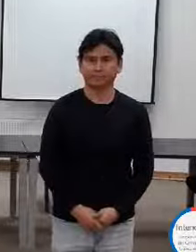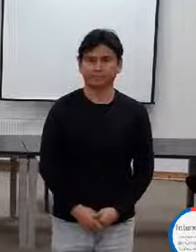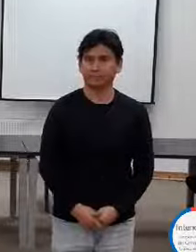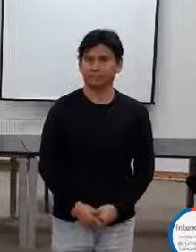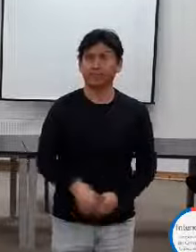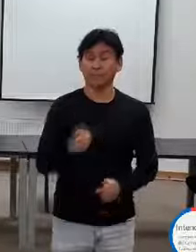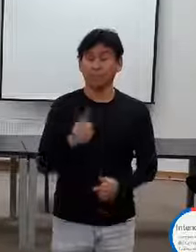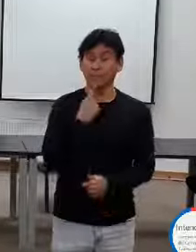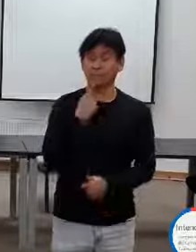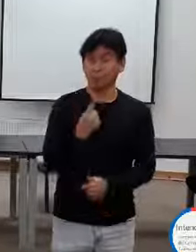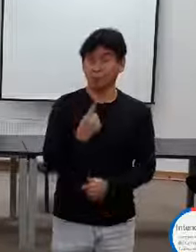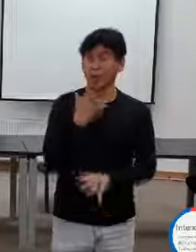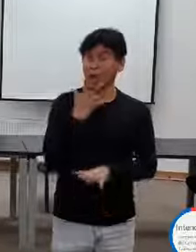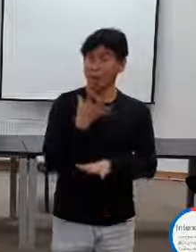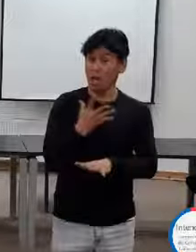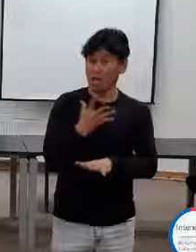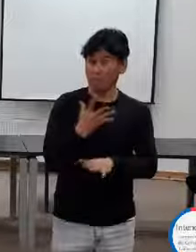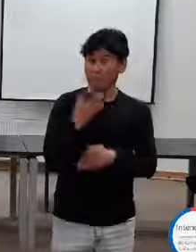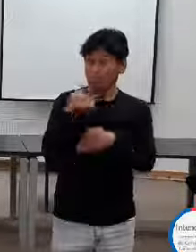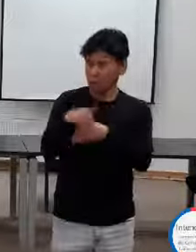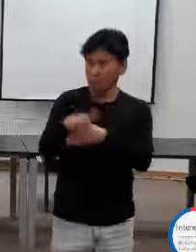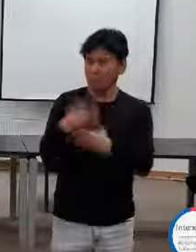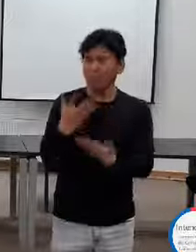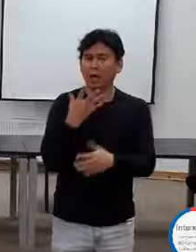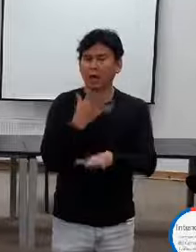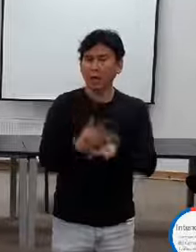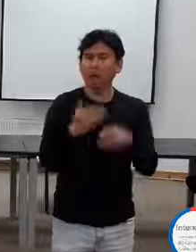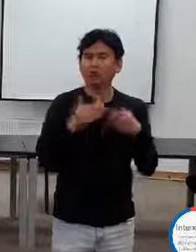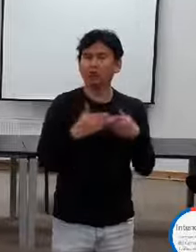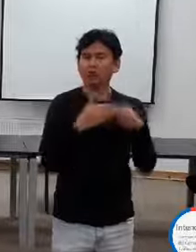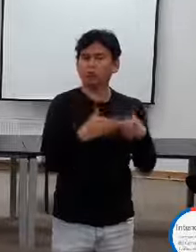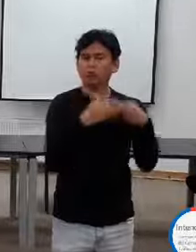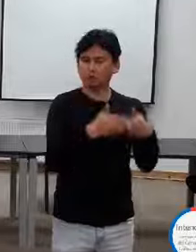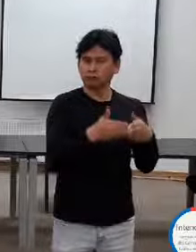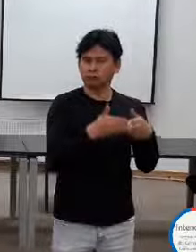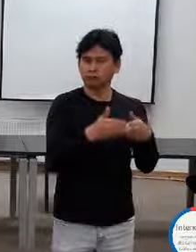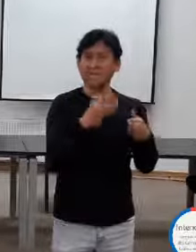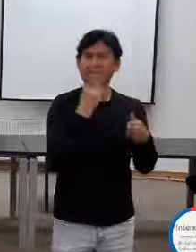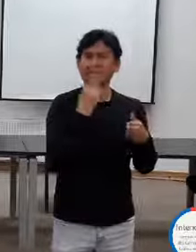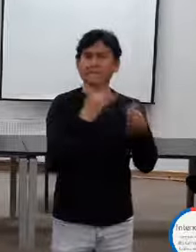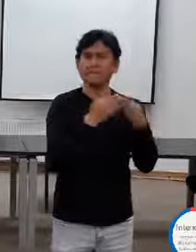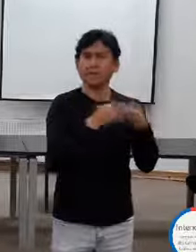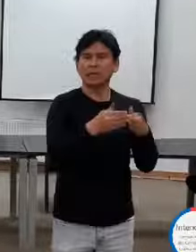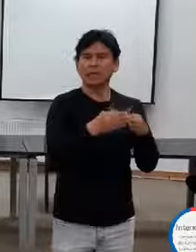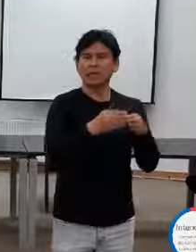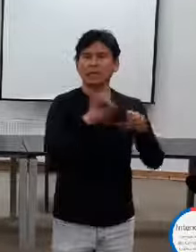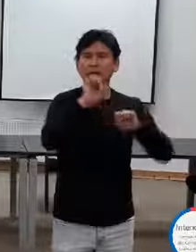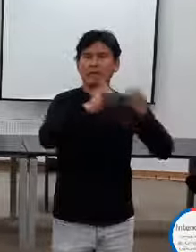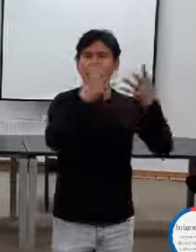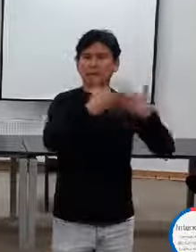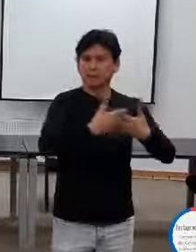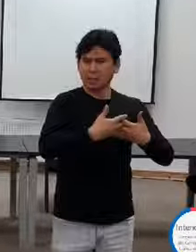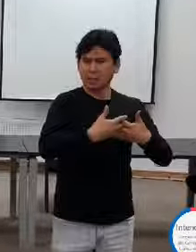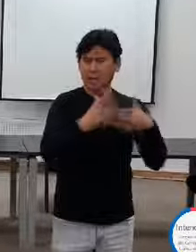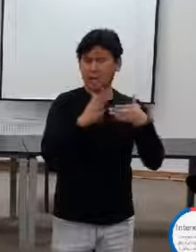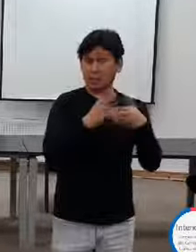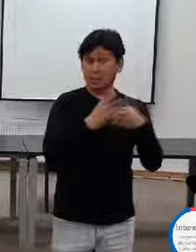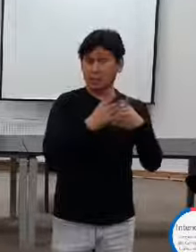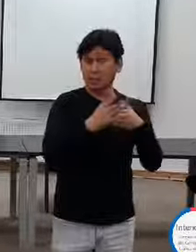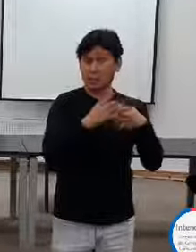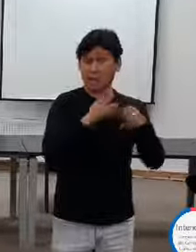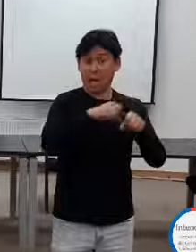Hay un buque, Seremi, ¿qué tal? Buenos días, buenas tardes ya. Hay un buque en Puerto Chacabuco de la empresa Ultramar a la espera de